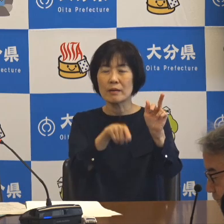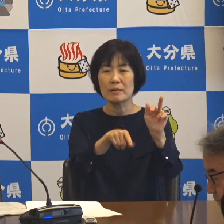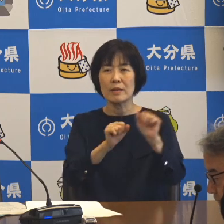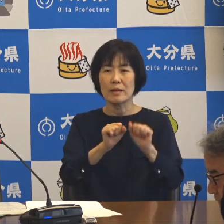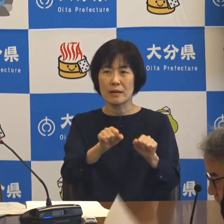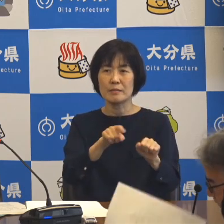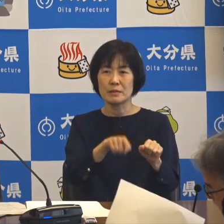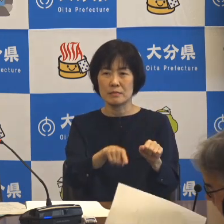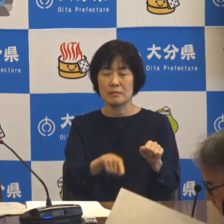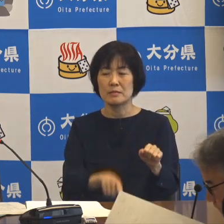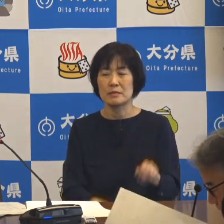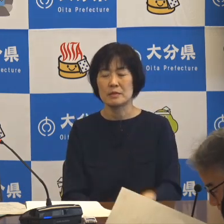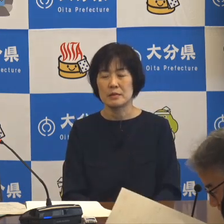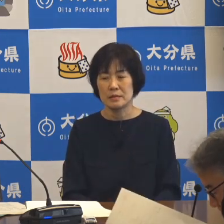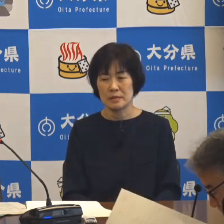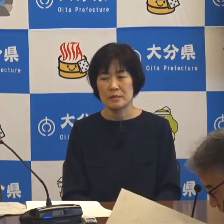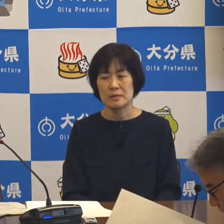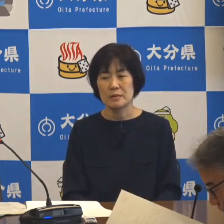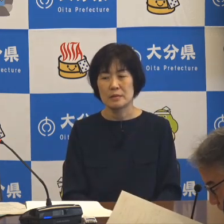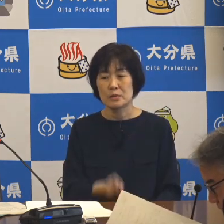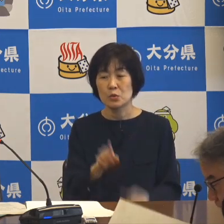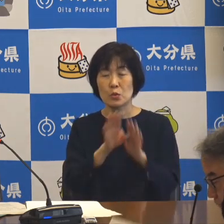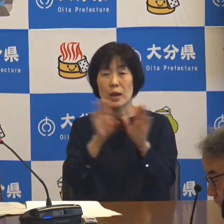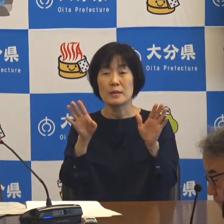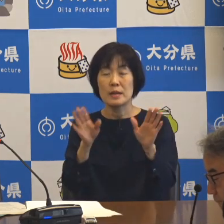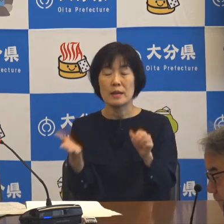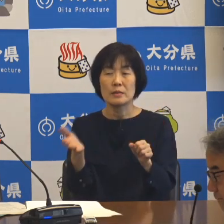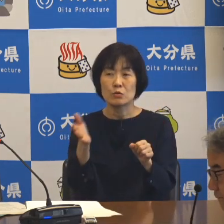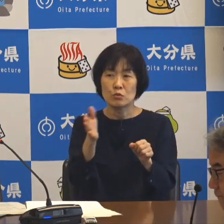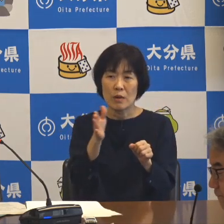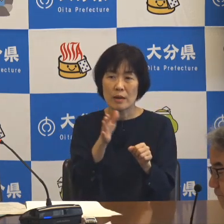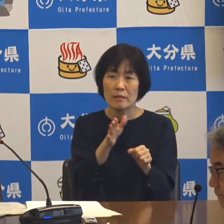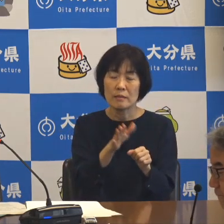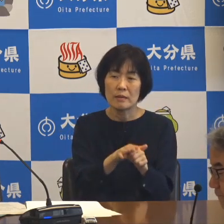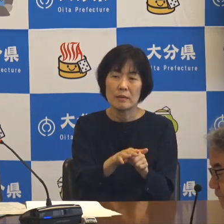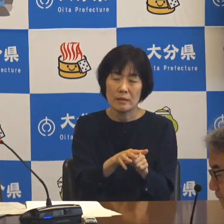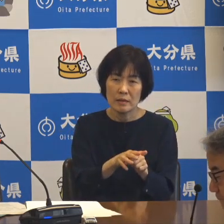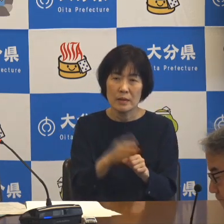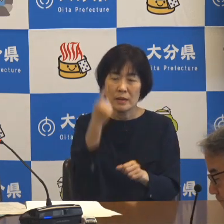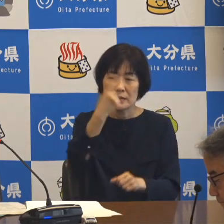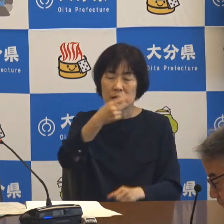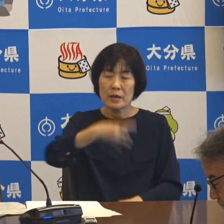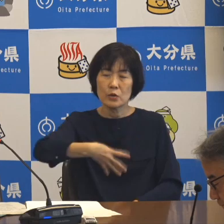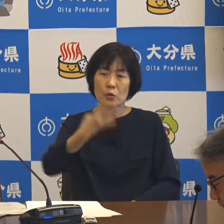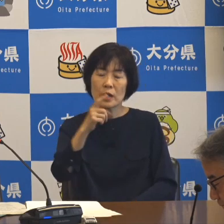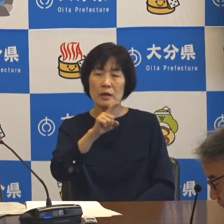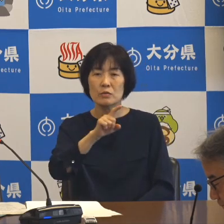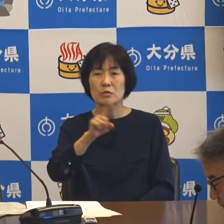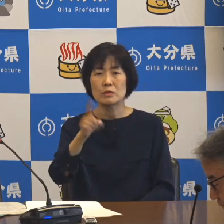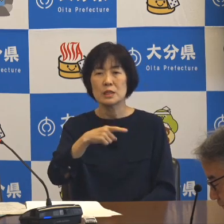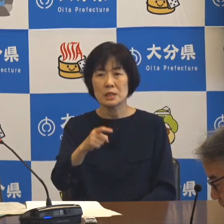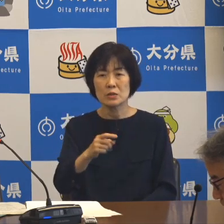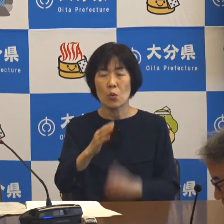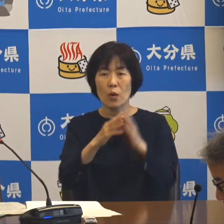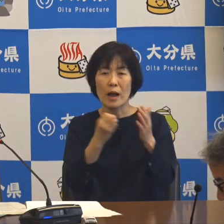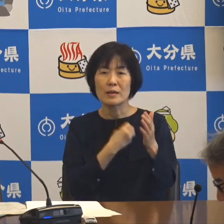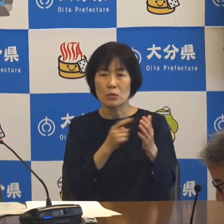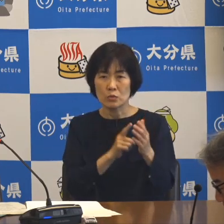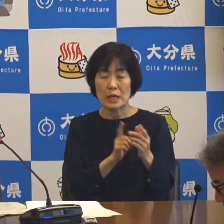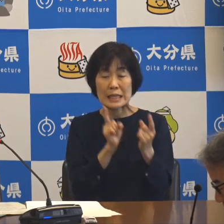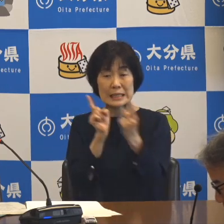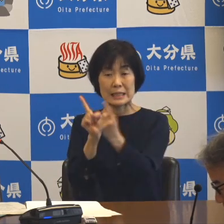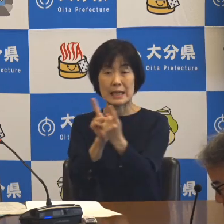このですね、開催に加えまして、1400人の会員に向けました1対1のお見合いサポートもやっております